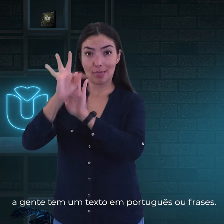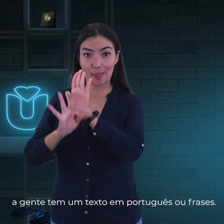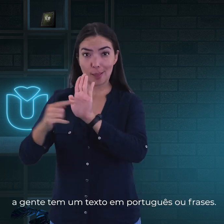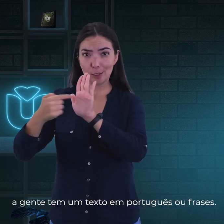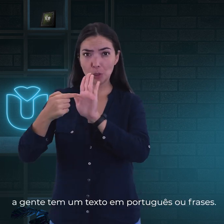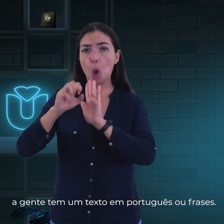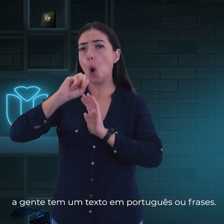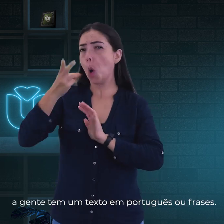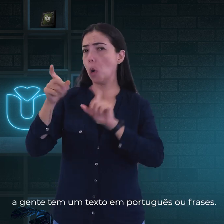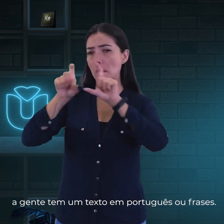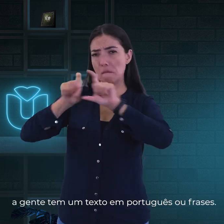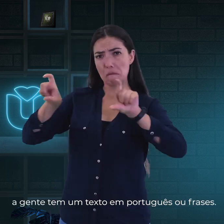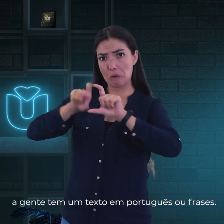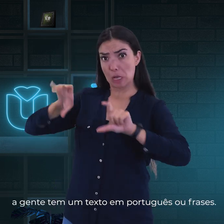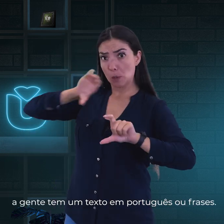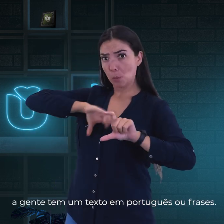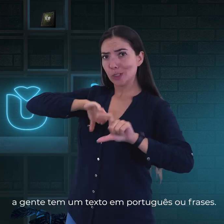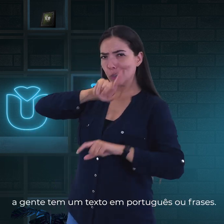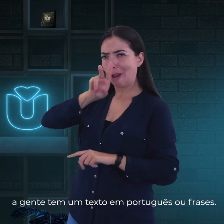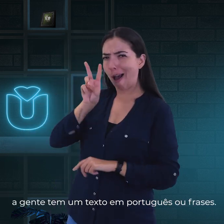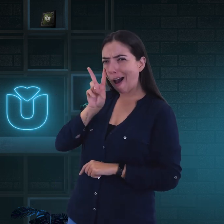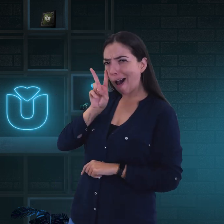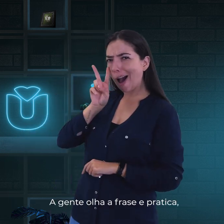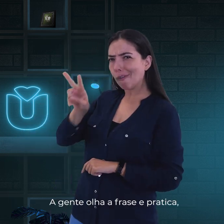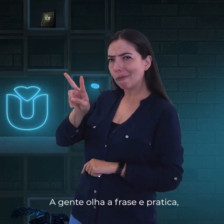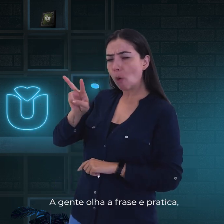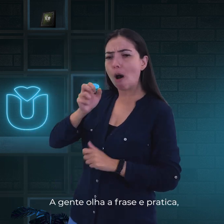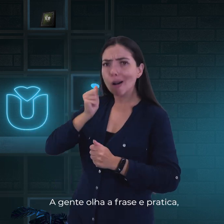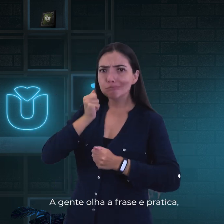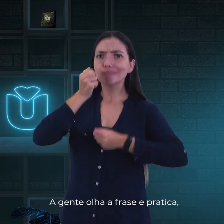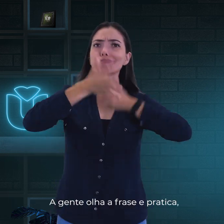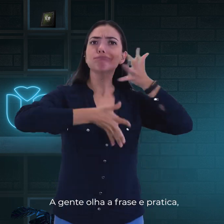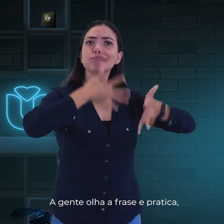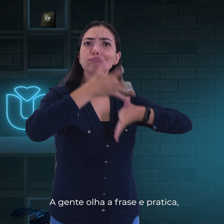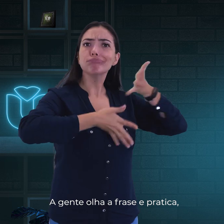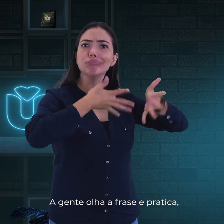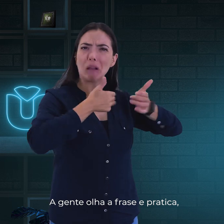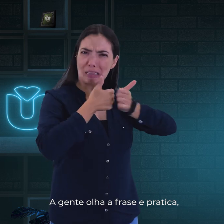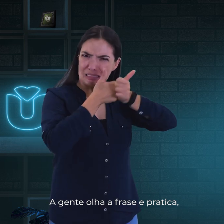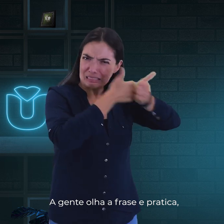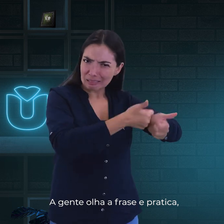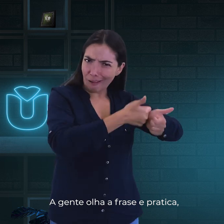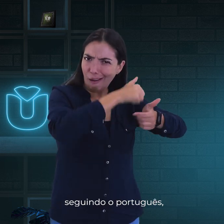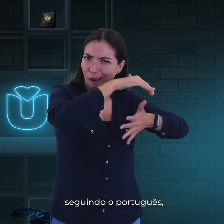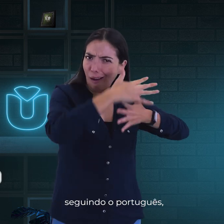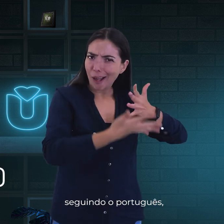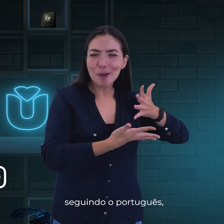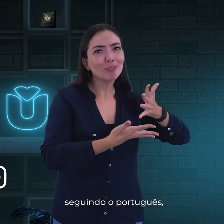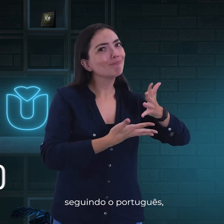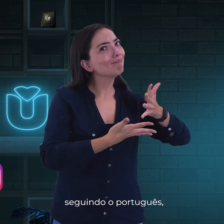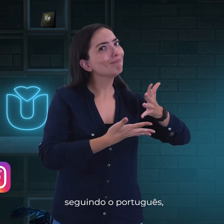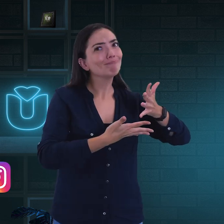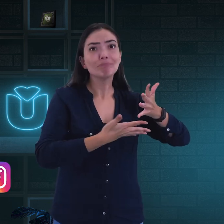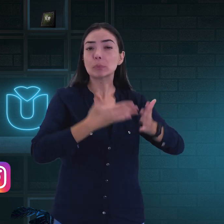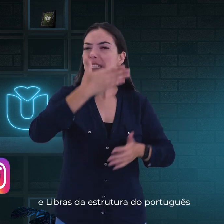tem um texto em português ou frases, a gente olha a frase e pratica seguindo português e